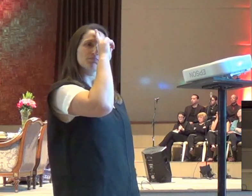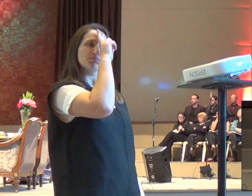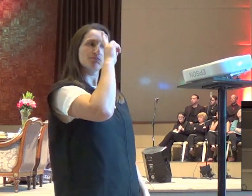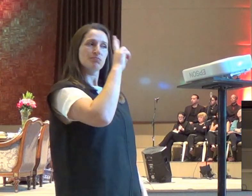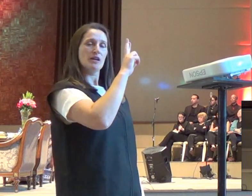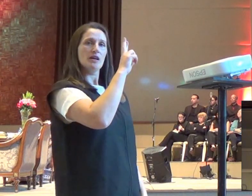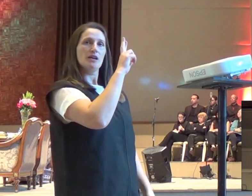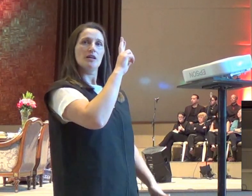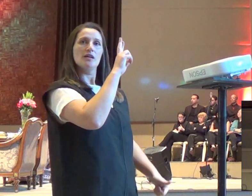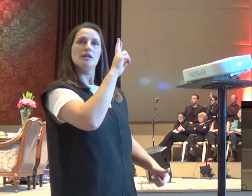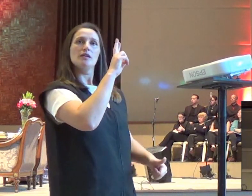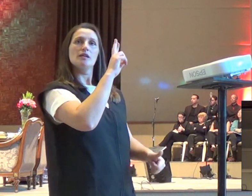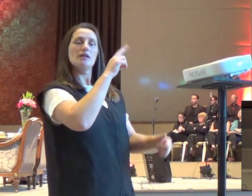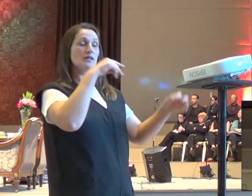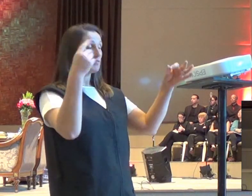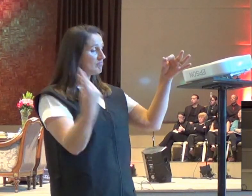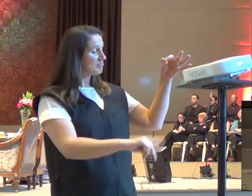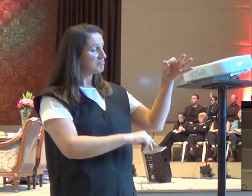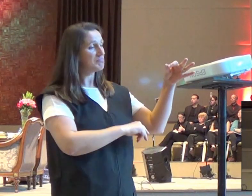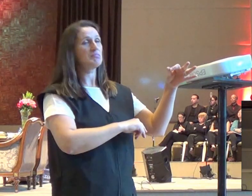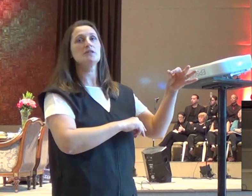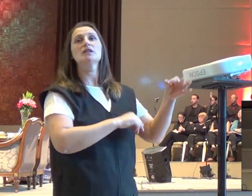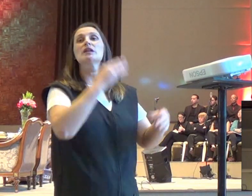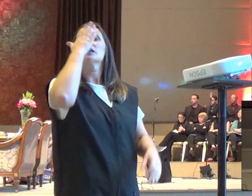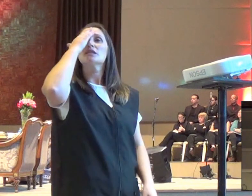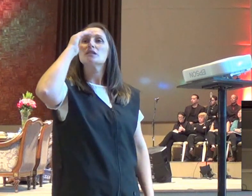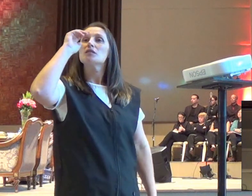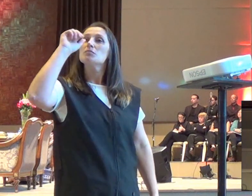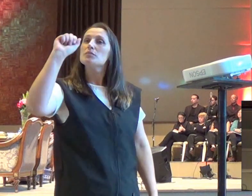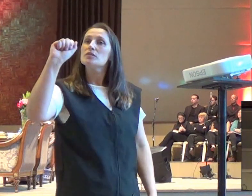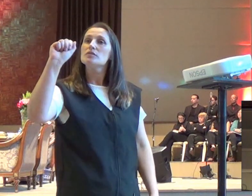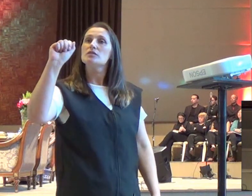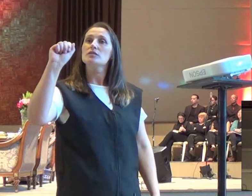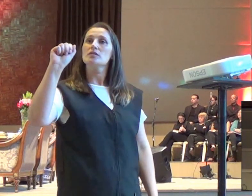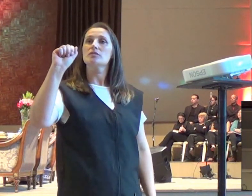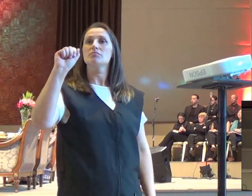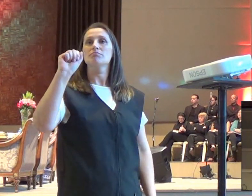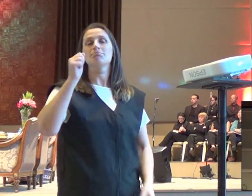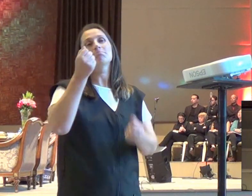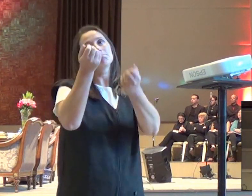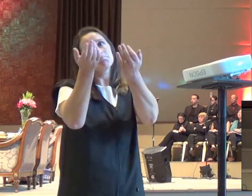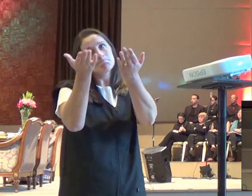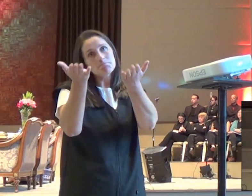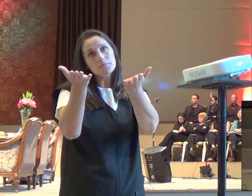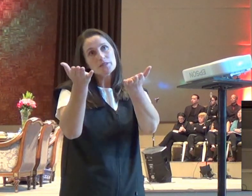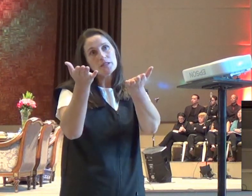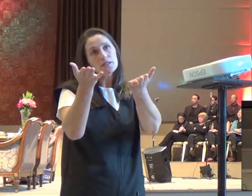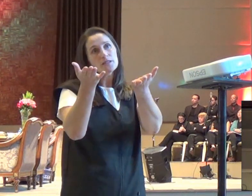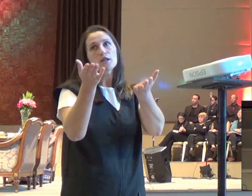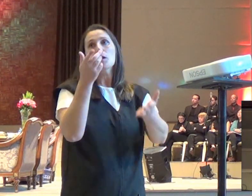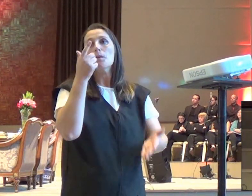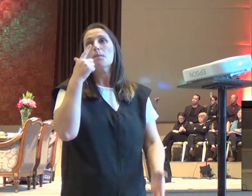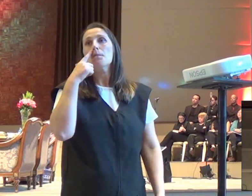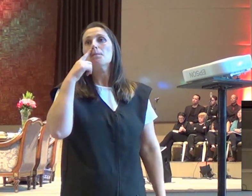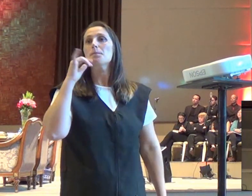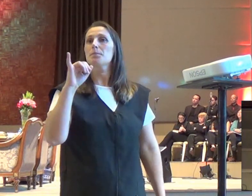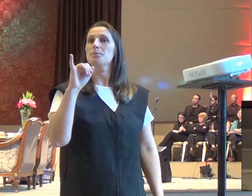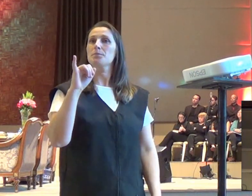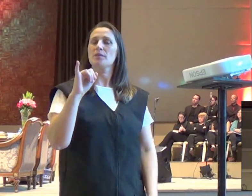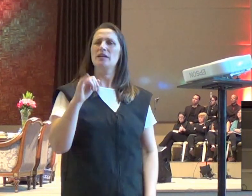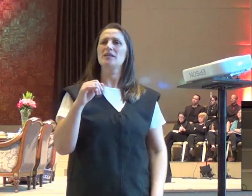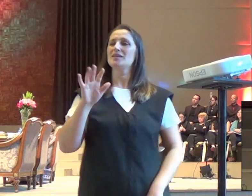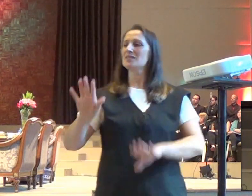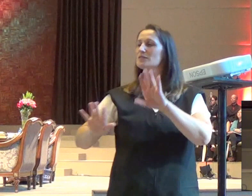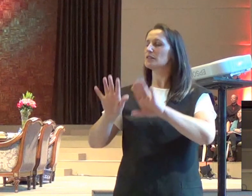da disciplina, da visão, da sabedoria, em você. E sabe, quando eu olho